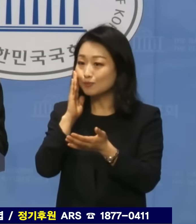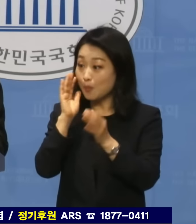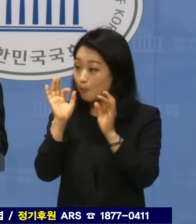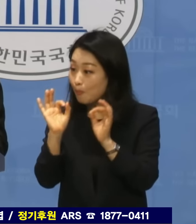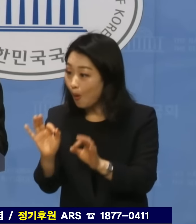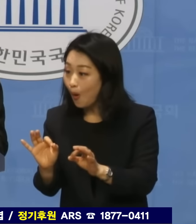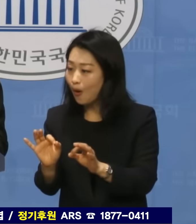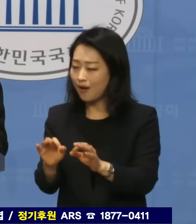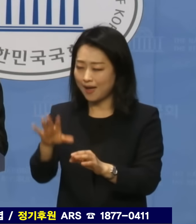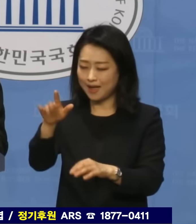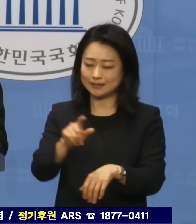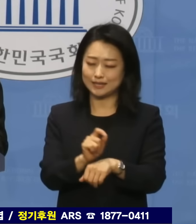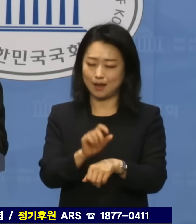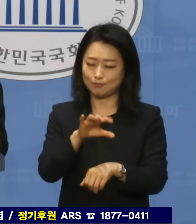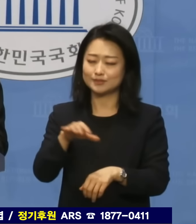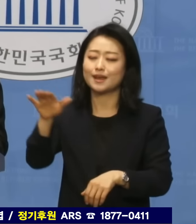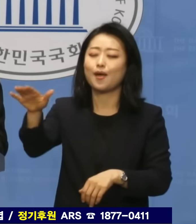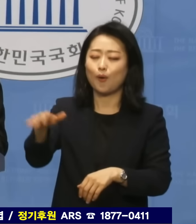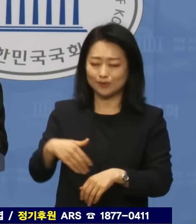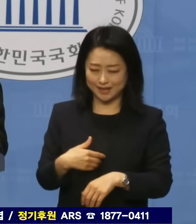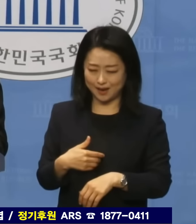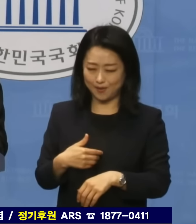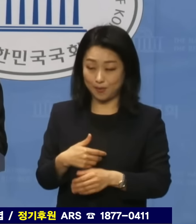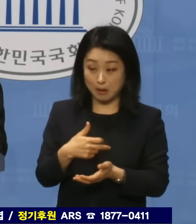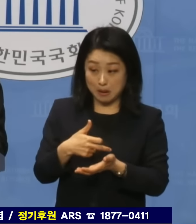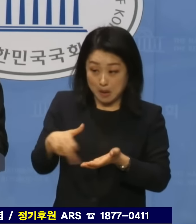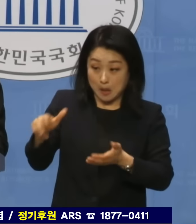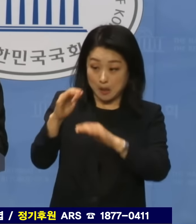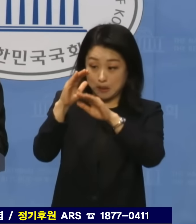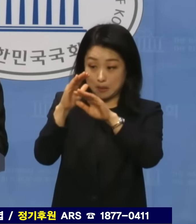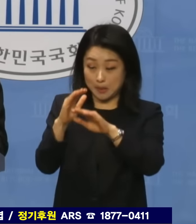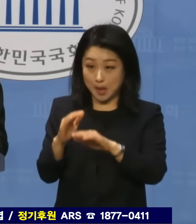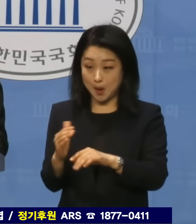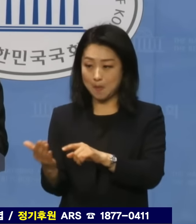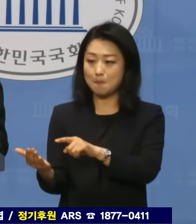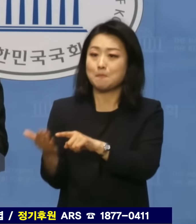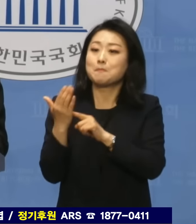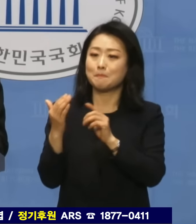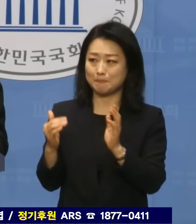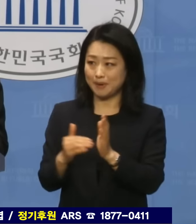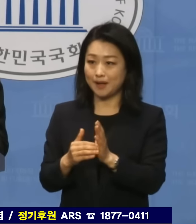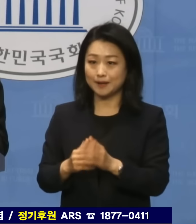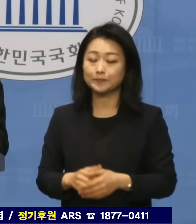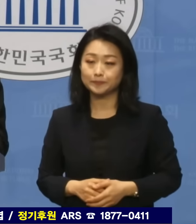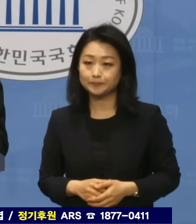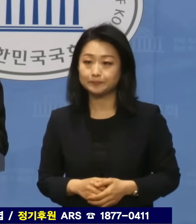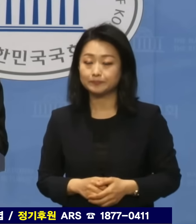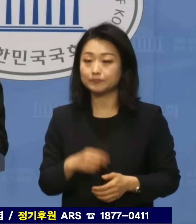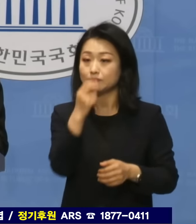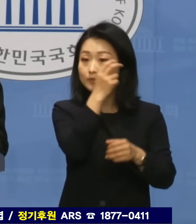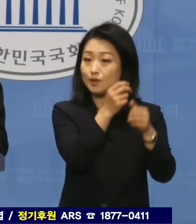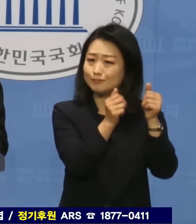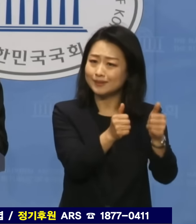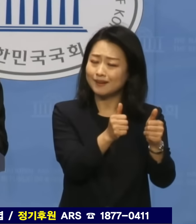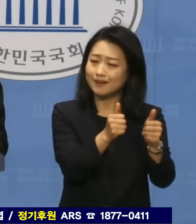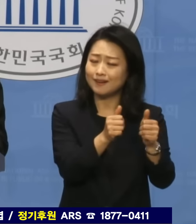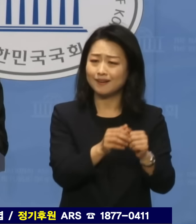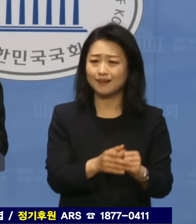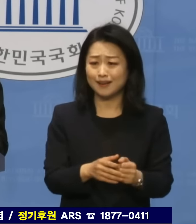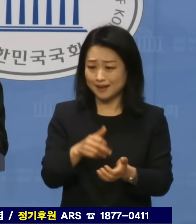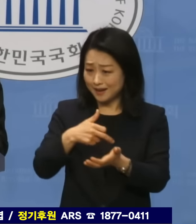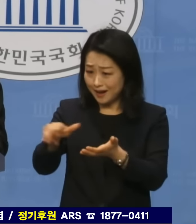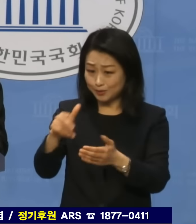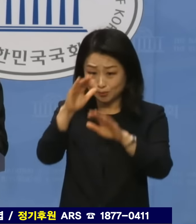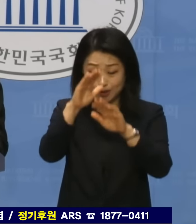최 목사를 초청했다는 카카오톡 대화 기록이 보도되었습니다. 검찰은 정말 이런